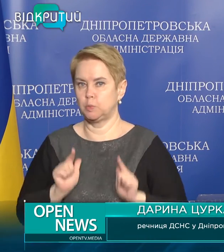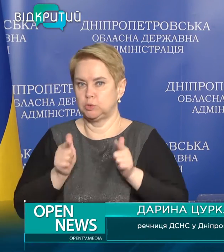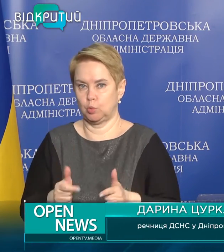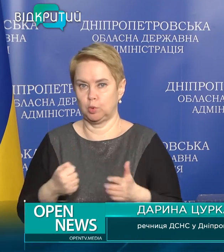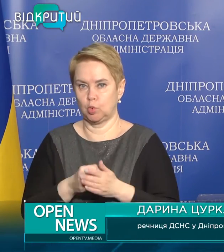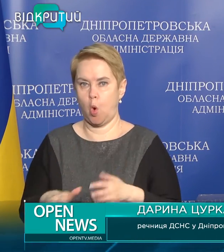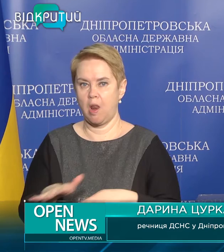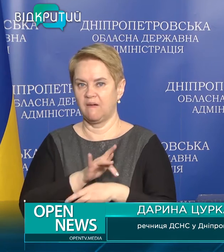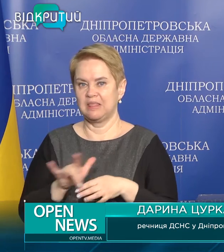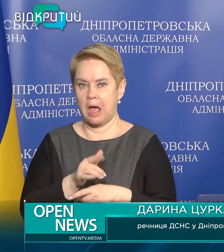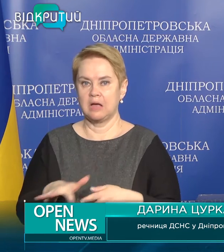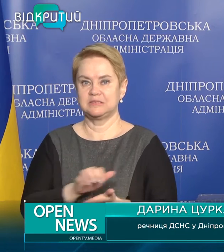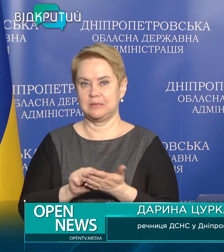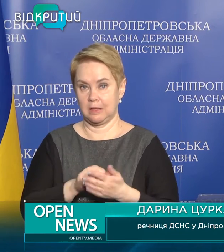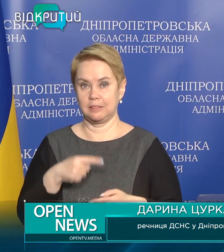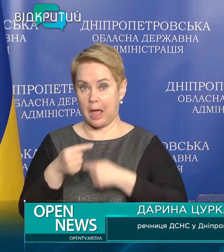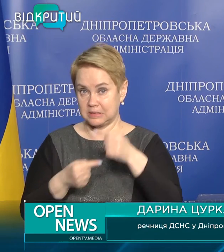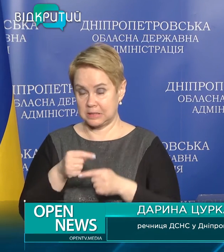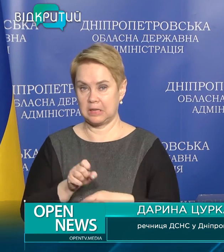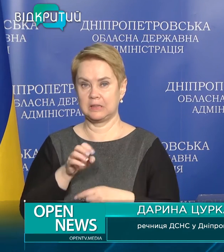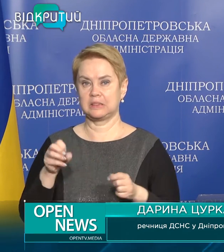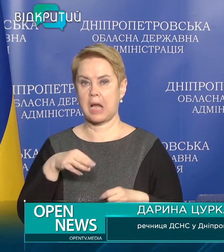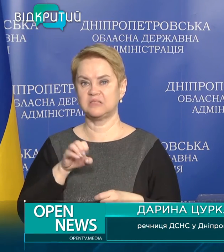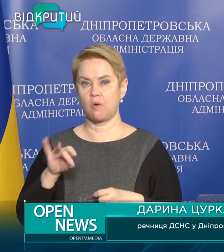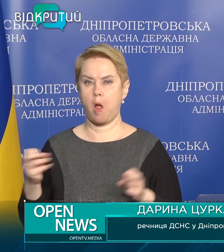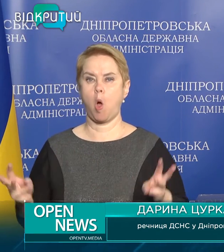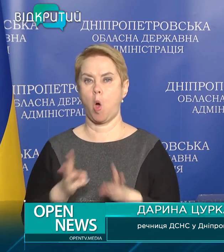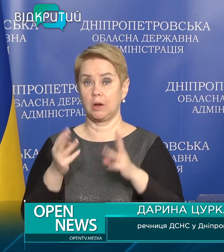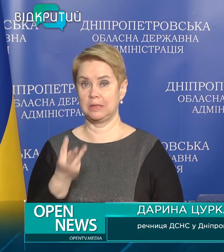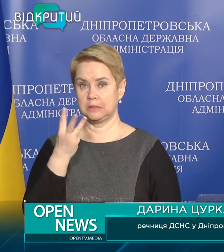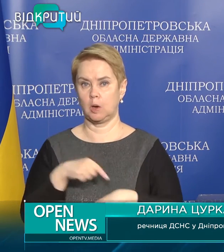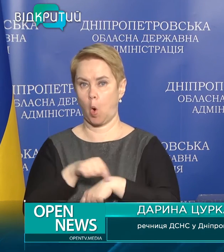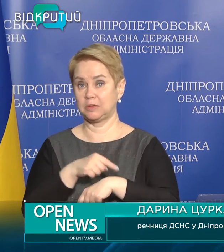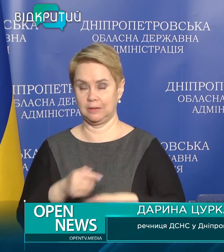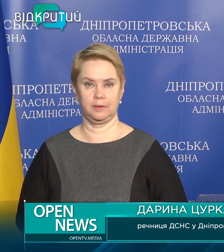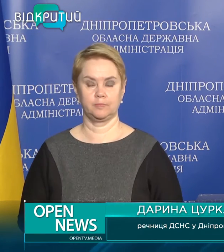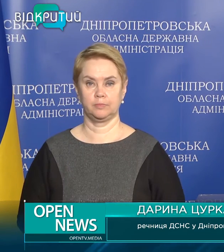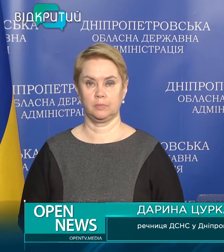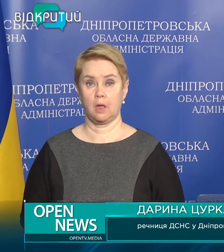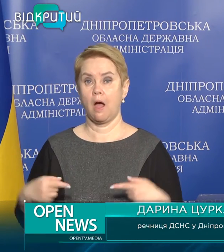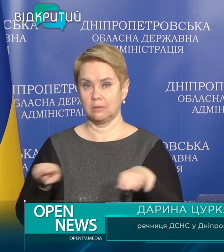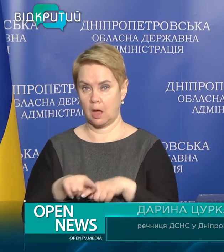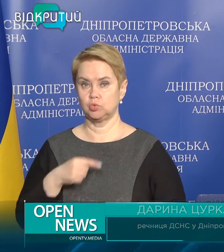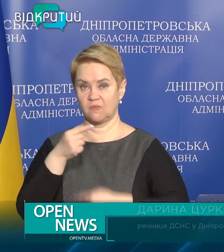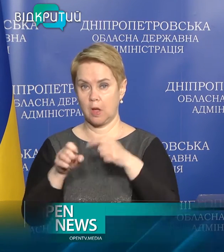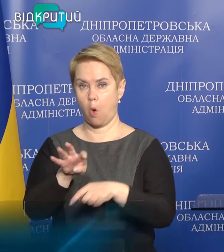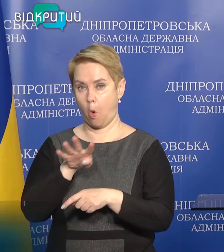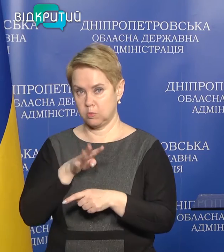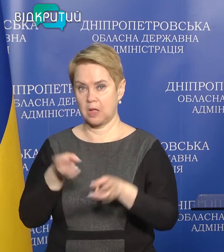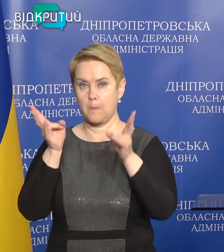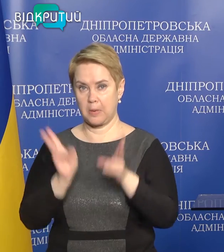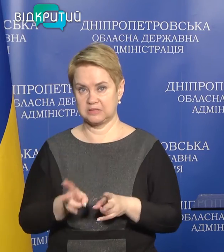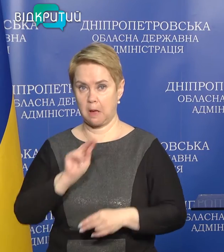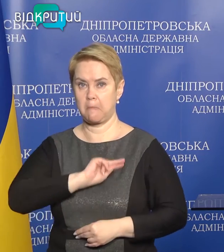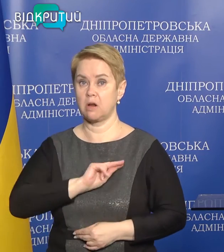до ліквідації наслідків. Трансформатори горіли більше ніж 3 години. Також внаслідок обстрілу